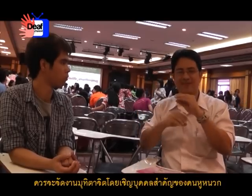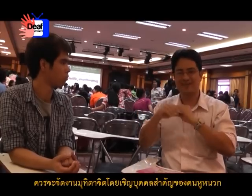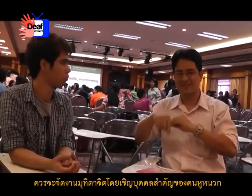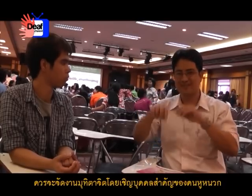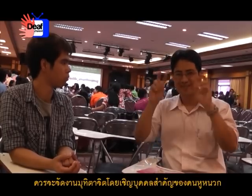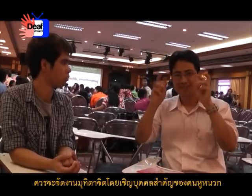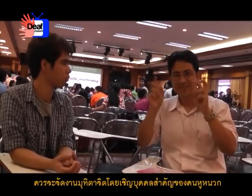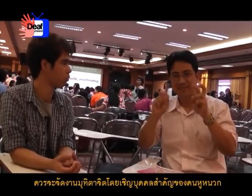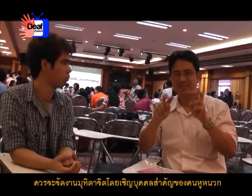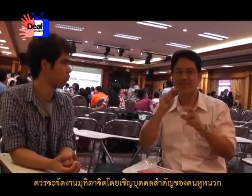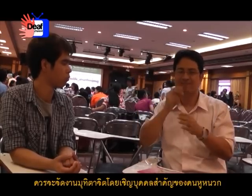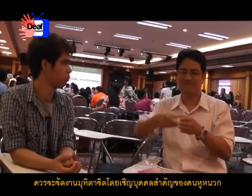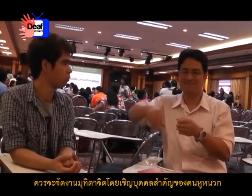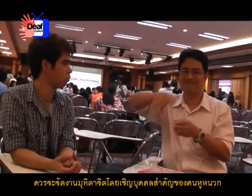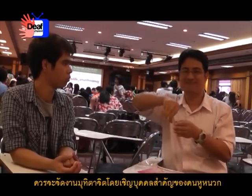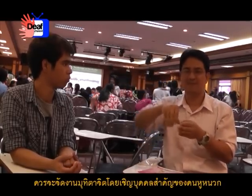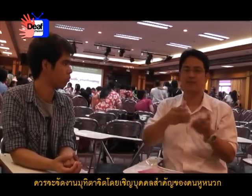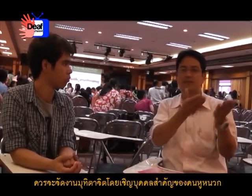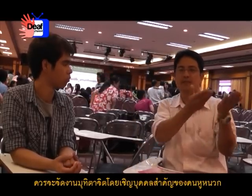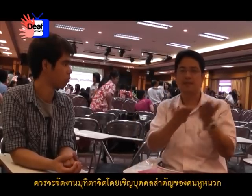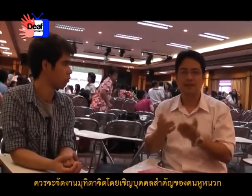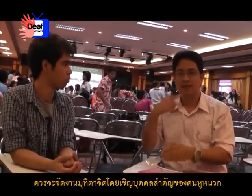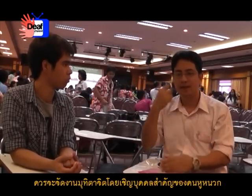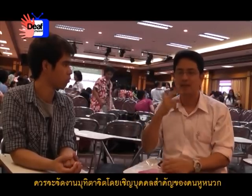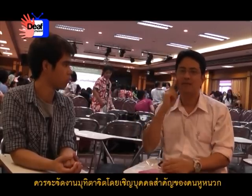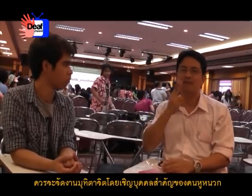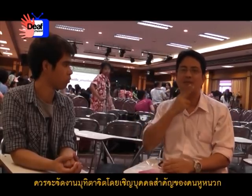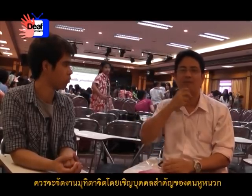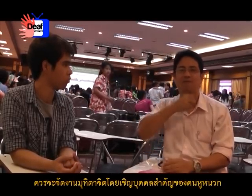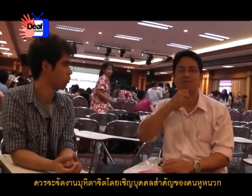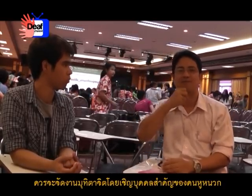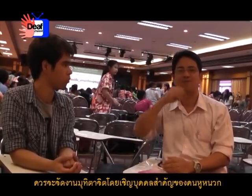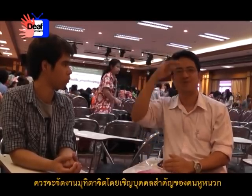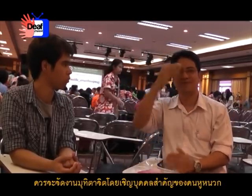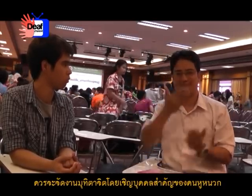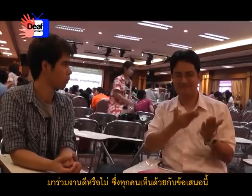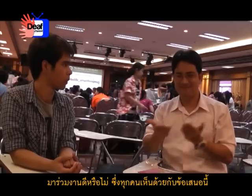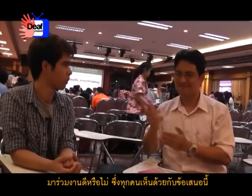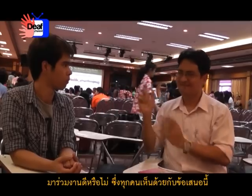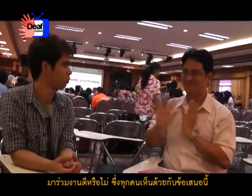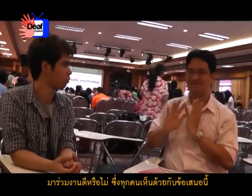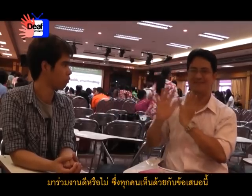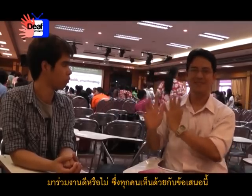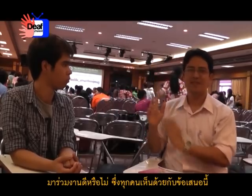เราควรที่จะจัดงานแบบนี้ขึ้นนะครับเป็นพิธีรดน้ำดำหัวแล้วก็เป็นกิจกรรมหลักที่เราจะจัดในวันนี้น